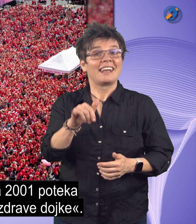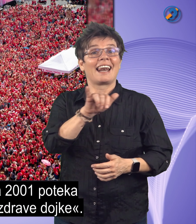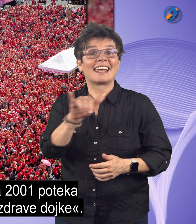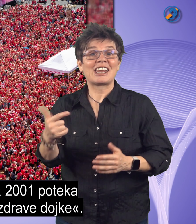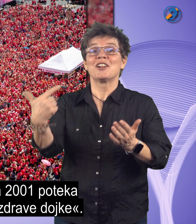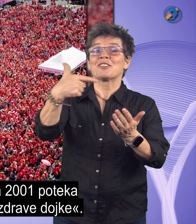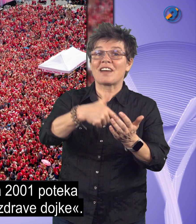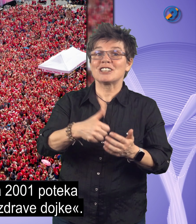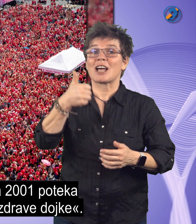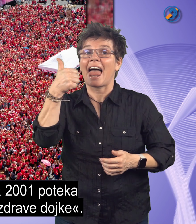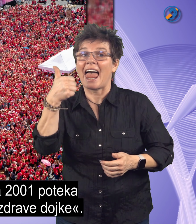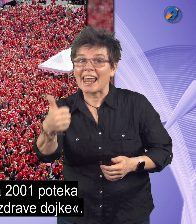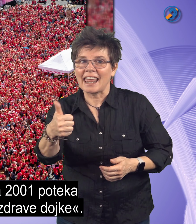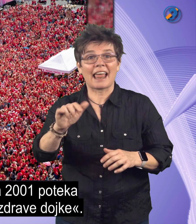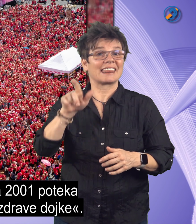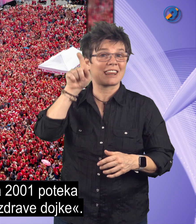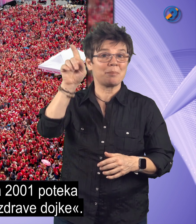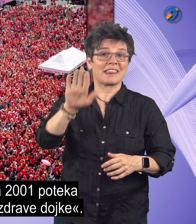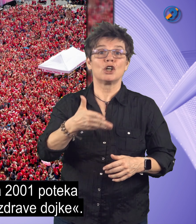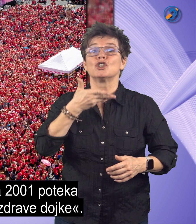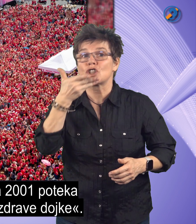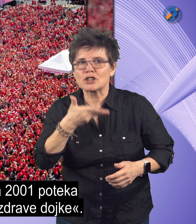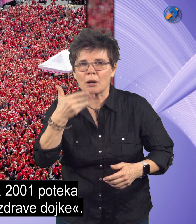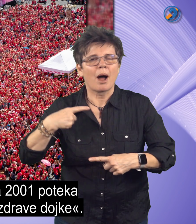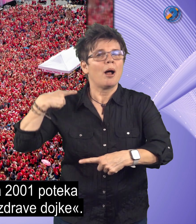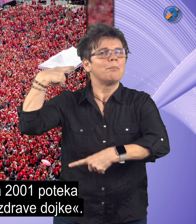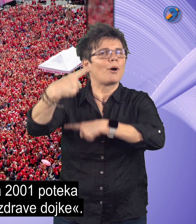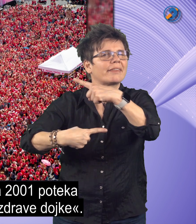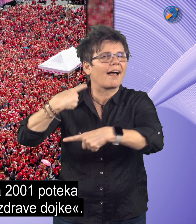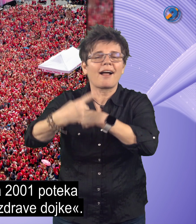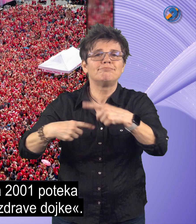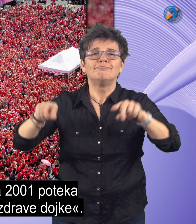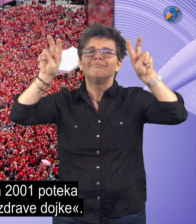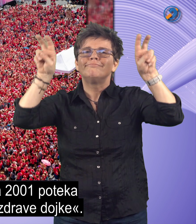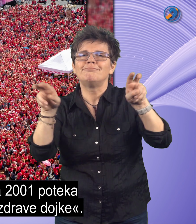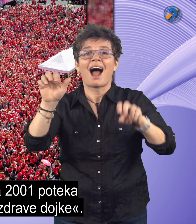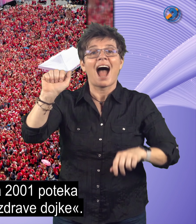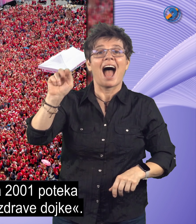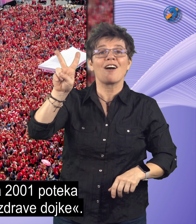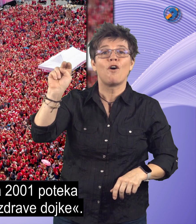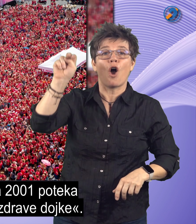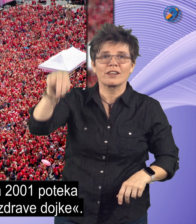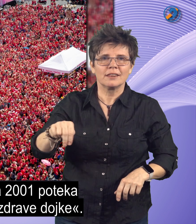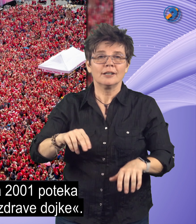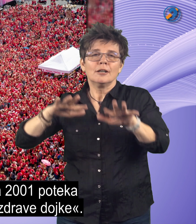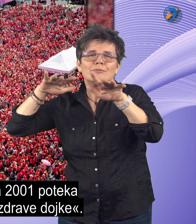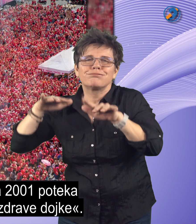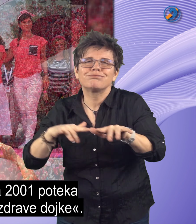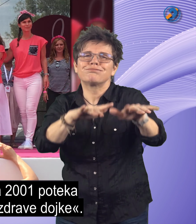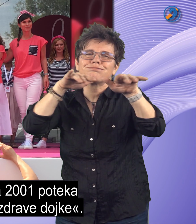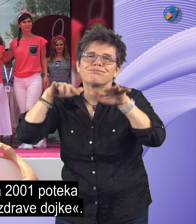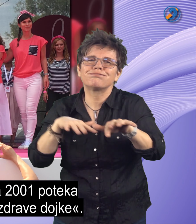Na Češkem od leta 2001 poteka Avonov pohod za zdrave dojke.